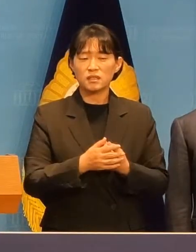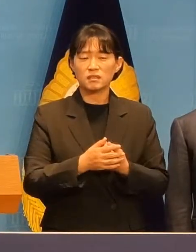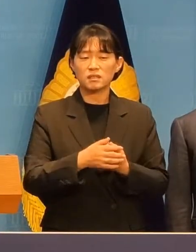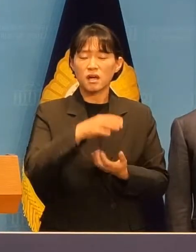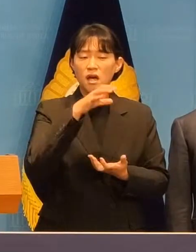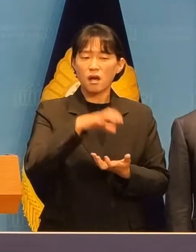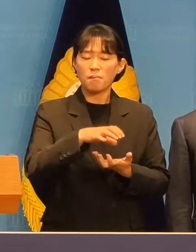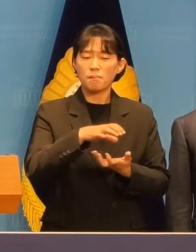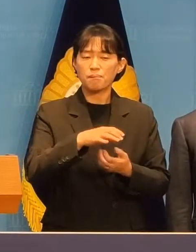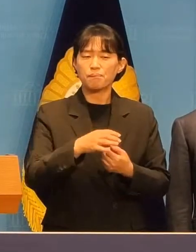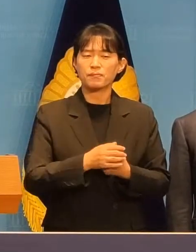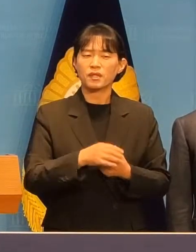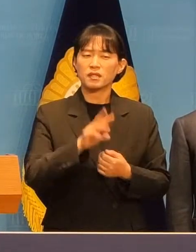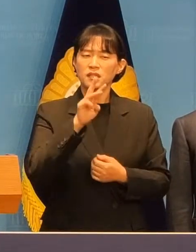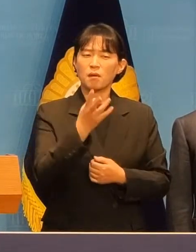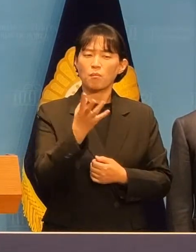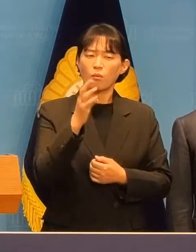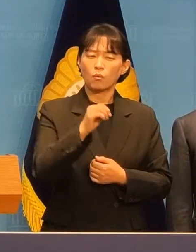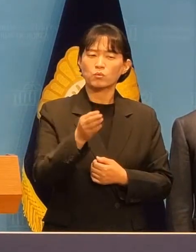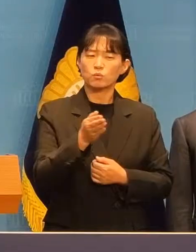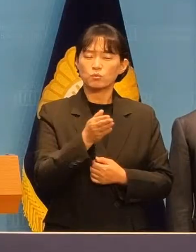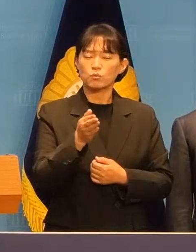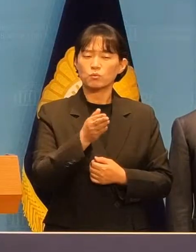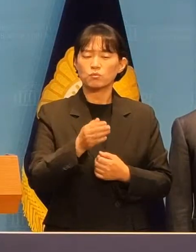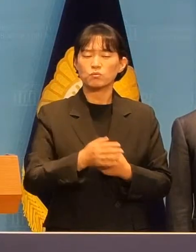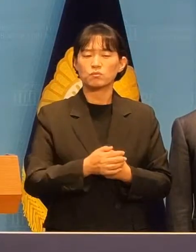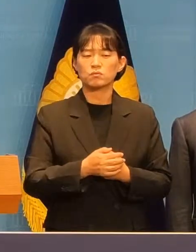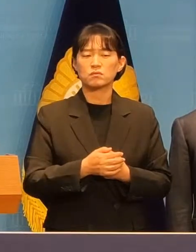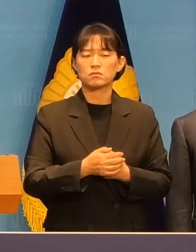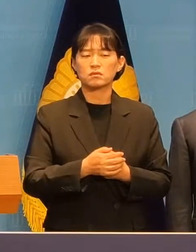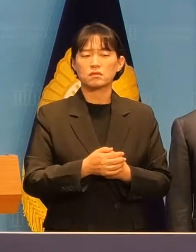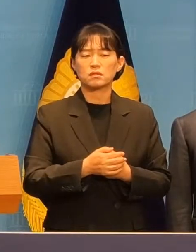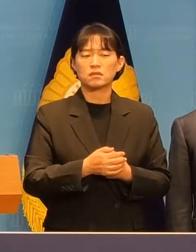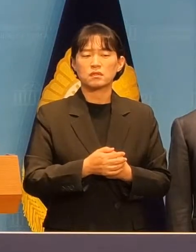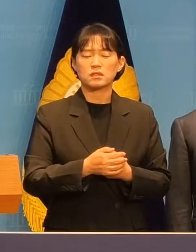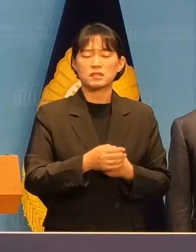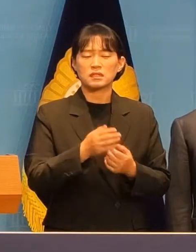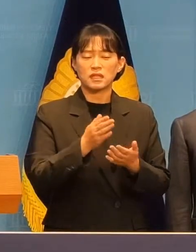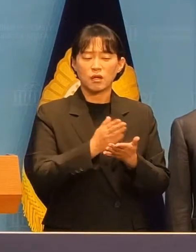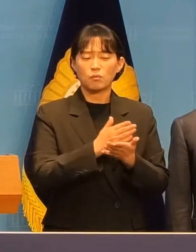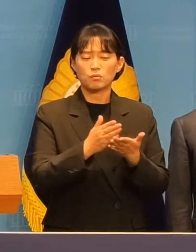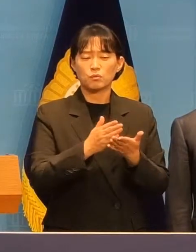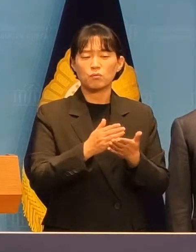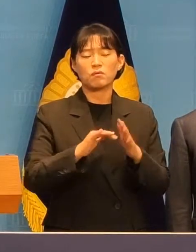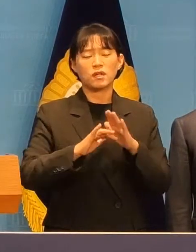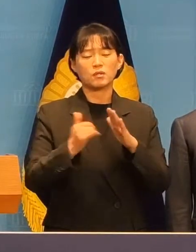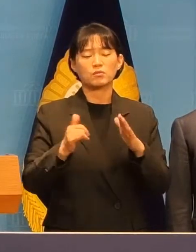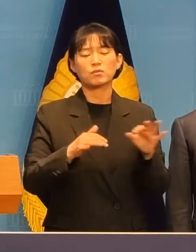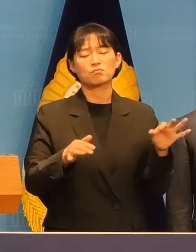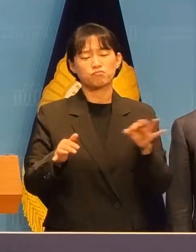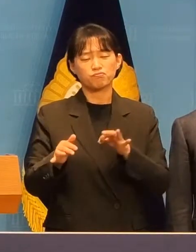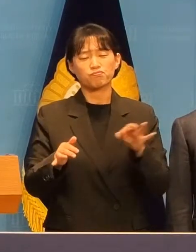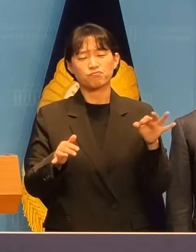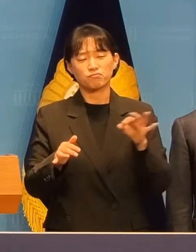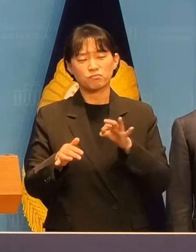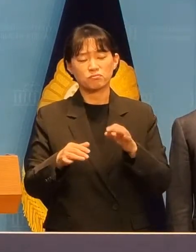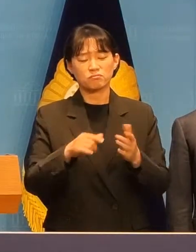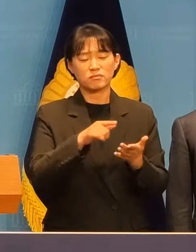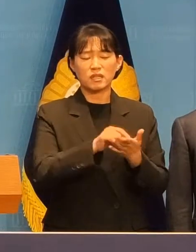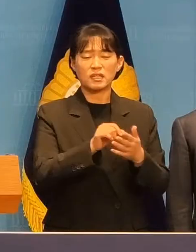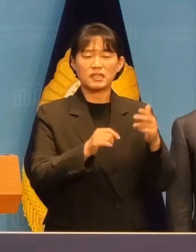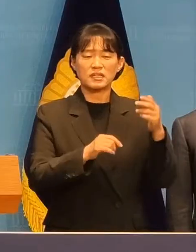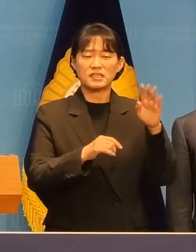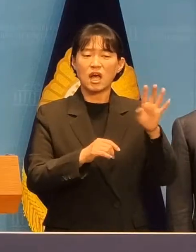금액의 일부 약 3억 원 정도를 여러 차례에 나눠서 유족에게 지급을 했고 나머지 약 4억 원